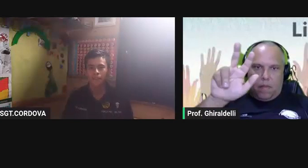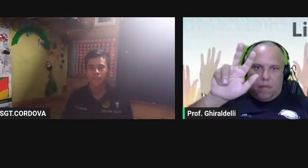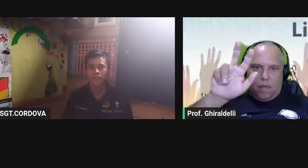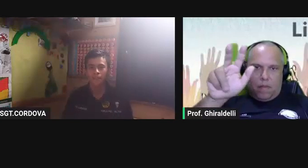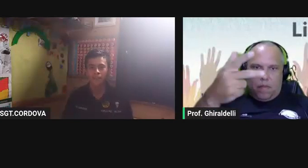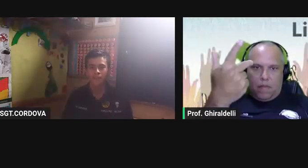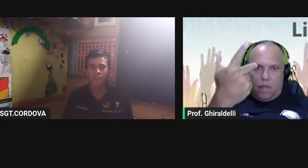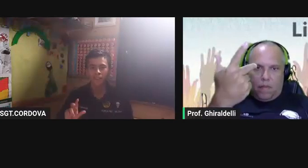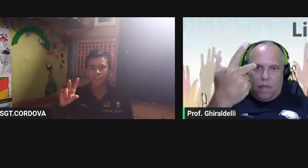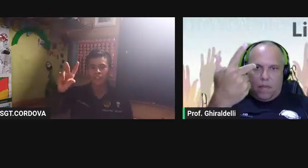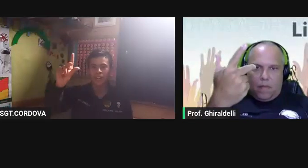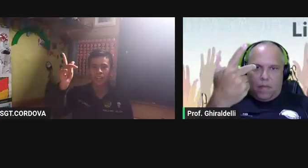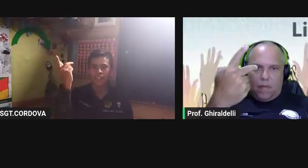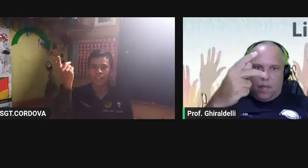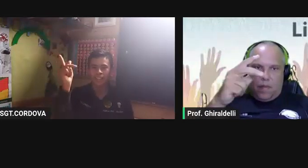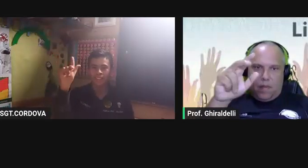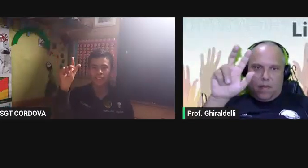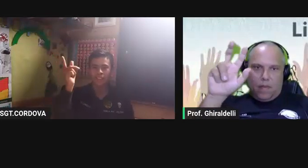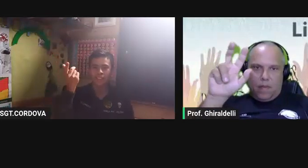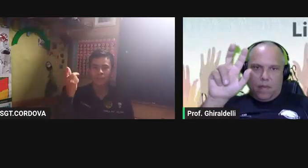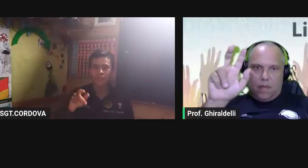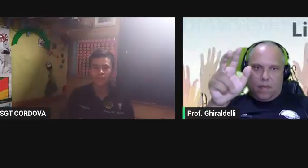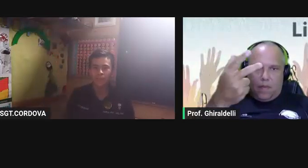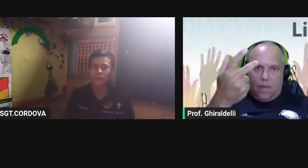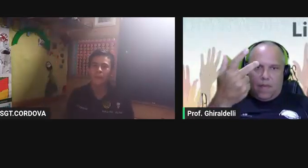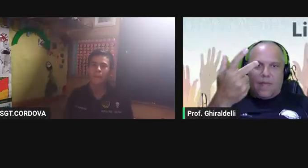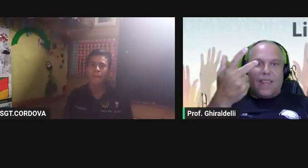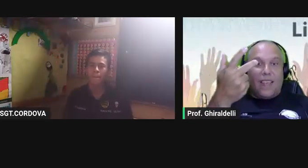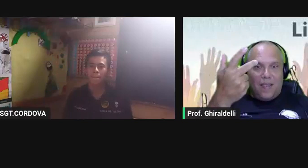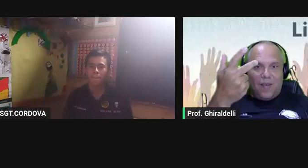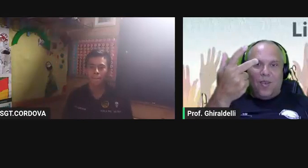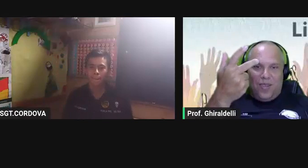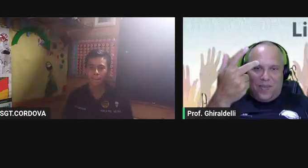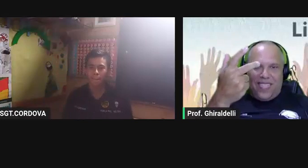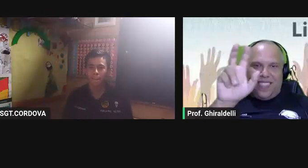Isso aí. Então, a gente tá enroscando uma lâmpada. É, eu lembrei disso.